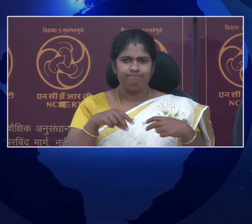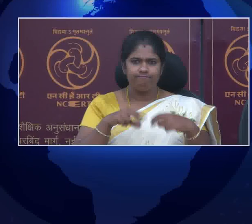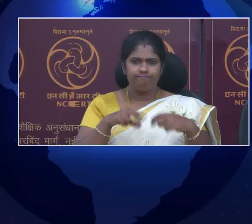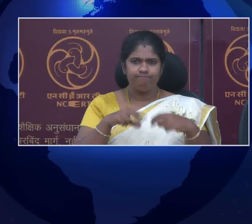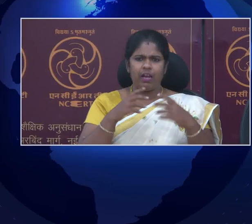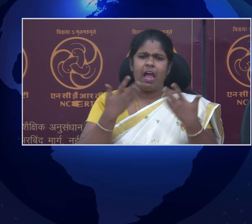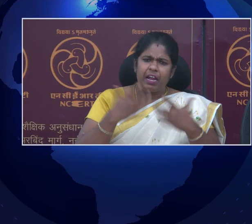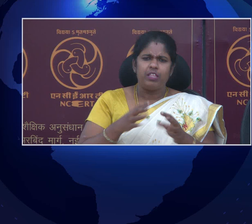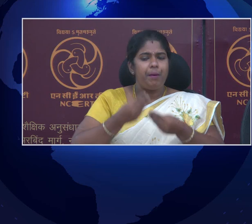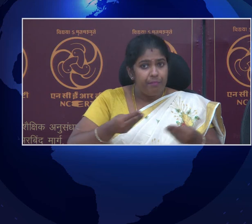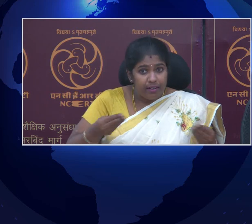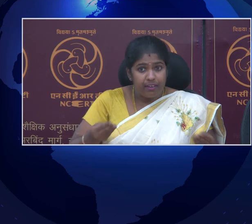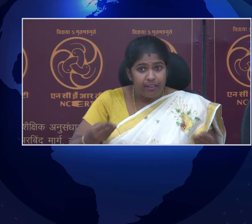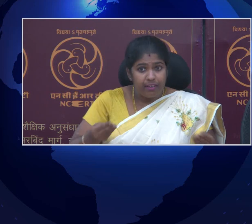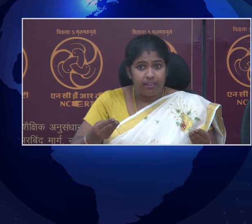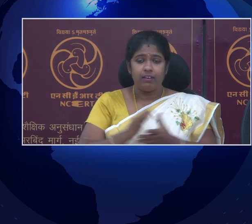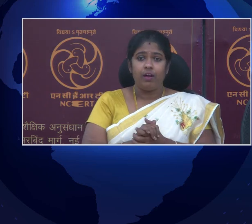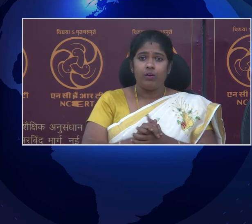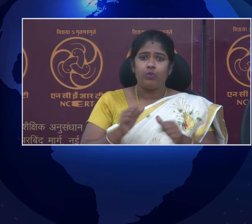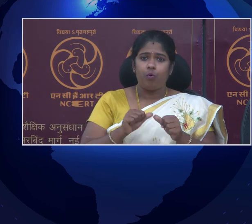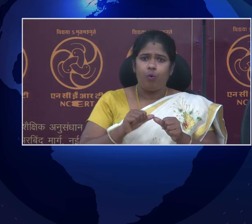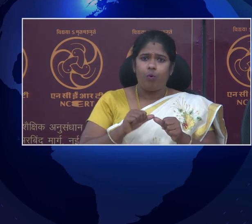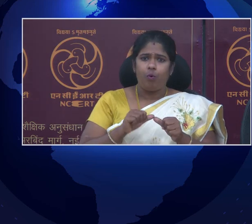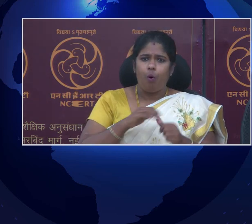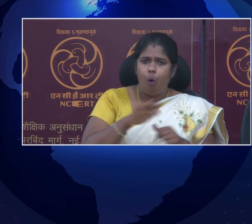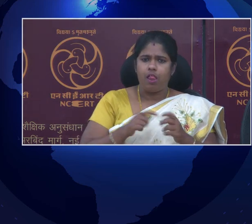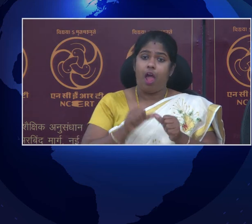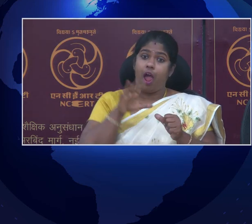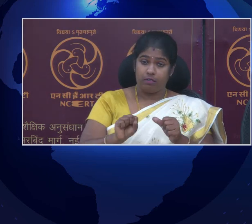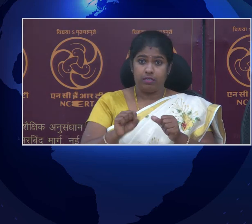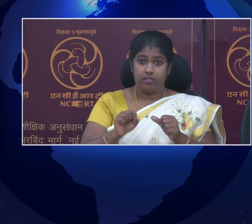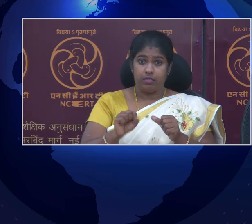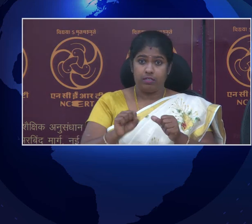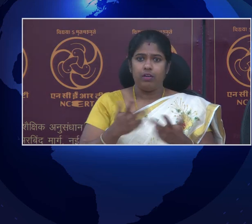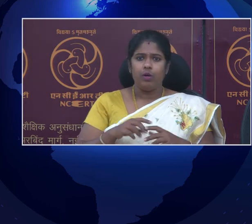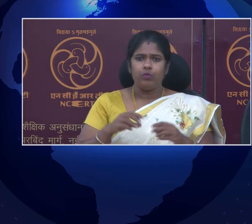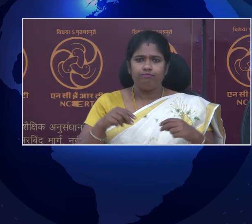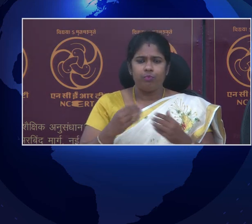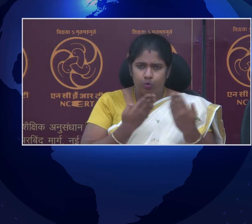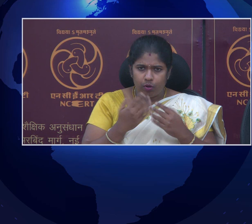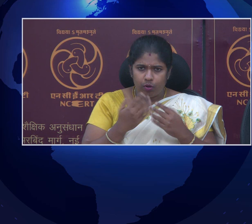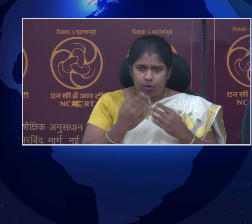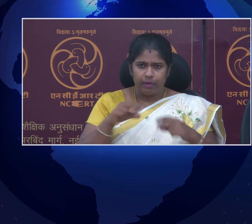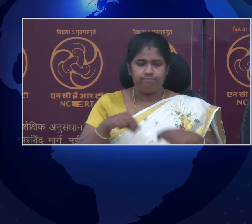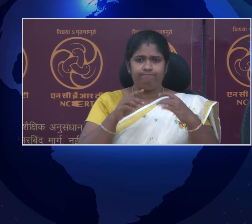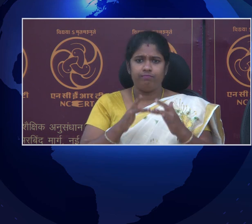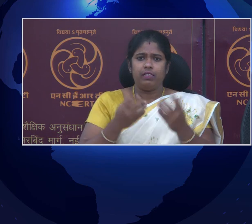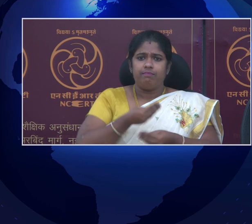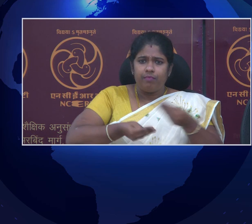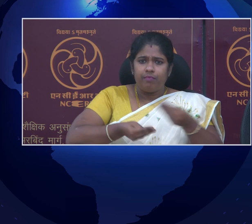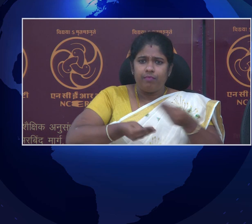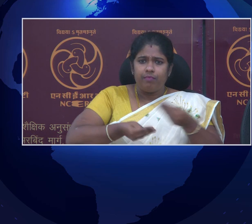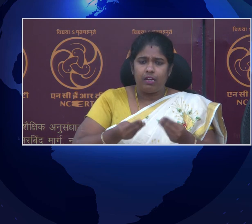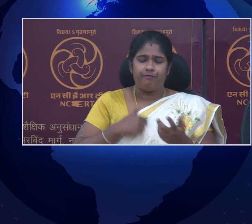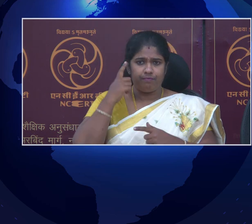हमारे कंटेंट हैं वो सारे कंटेंट की एक्सेसिबिलिटी उस वर्चुअल स्कूल प्लेटफॉर्म पे हो। उसके बाद हम उस